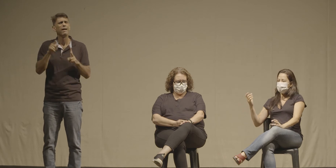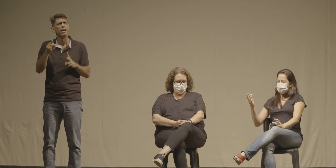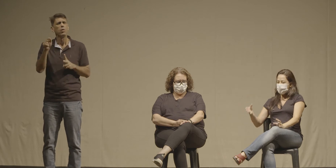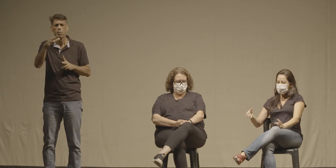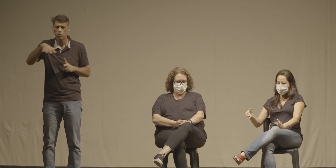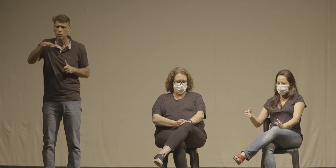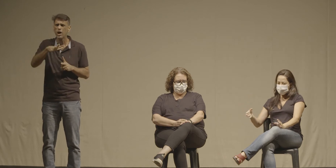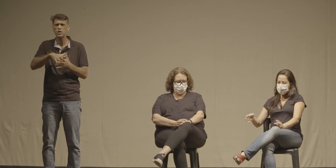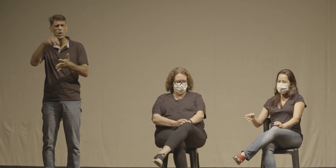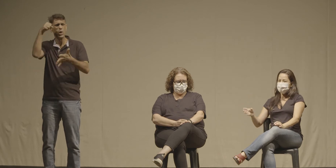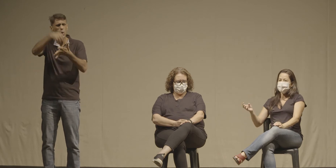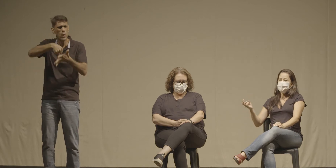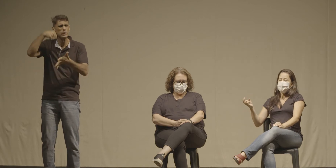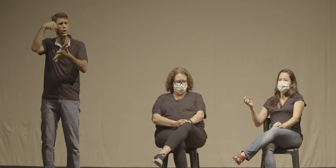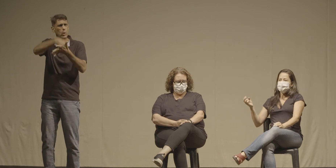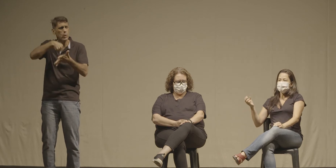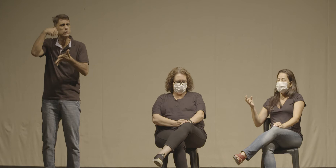Elas lutaram o que lutaram